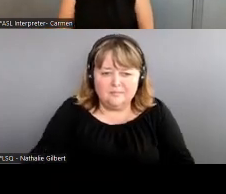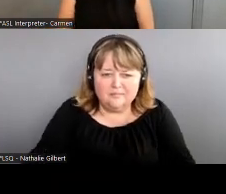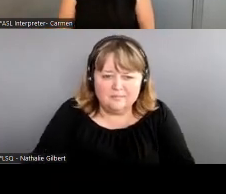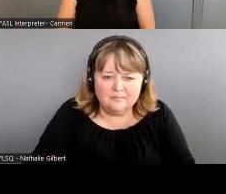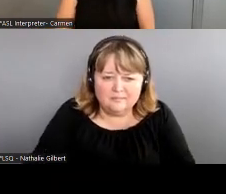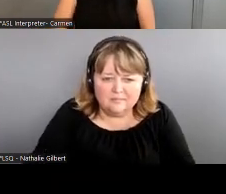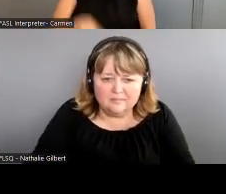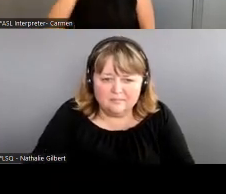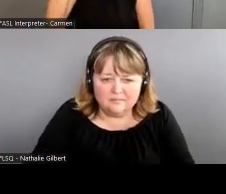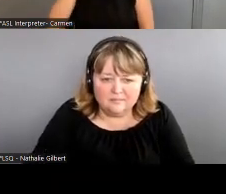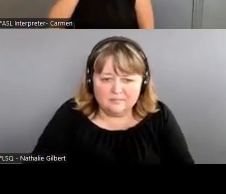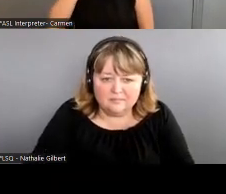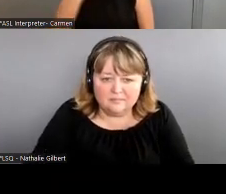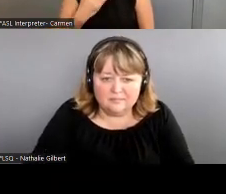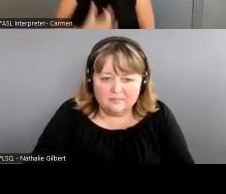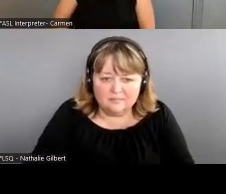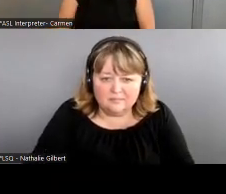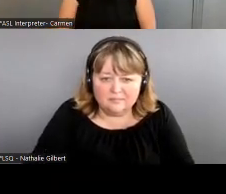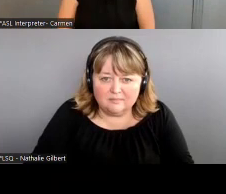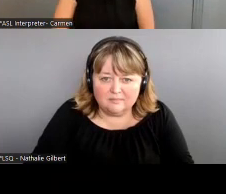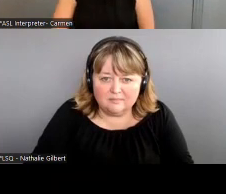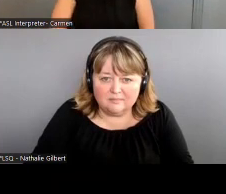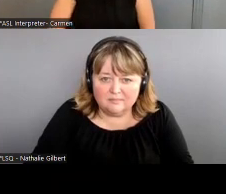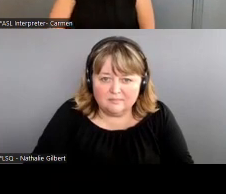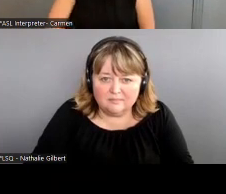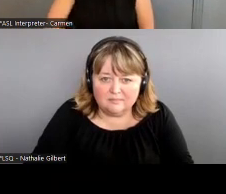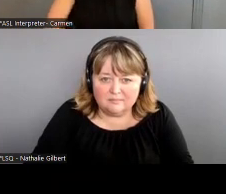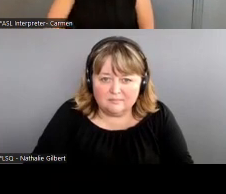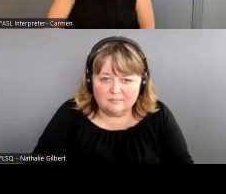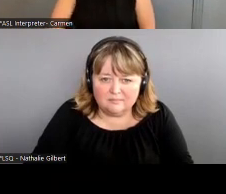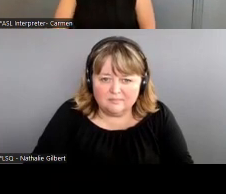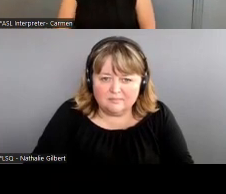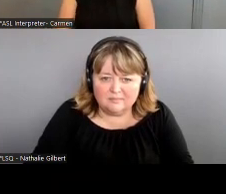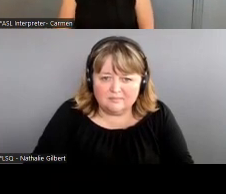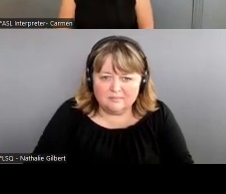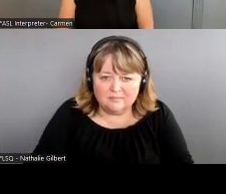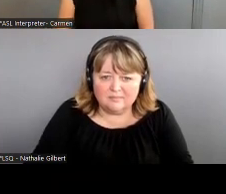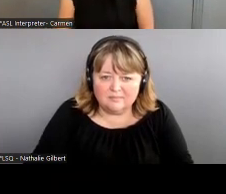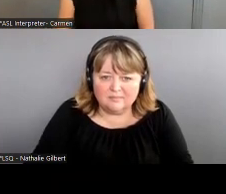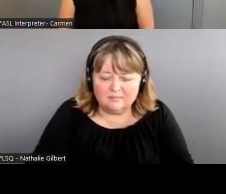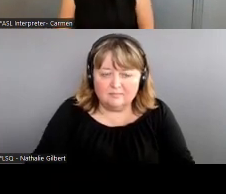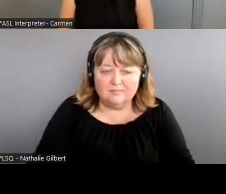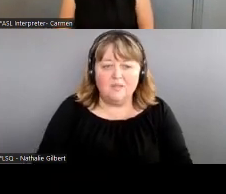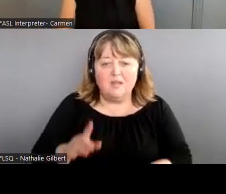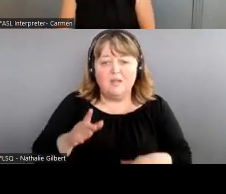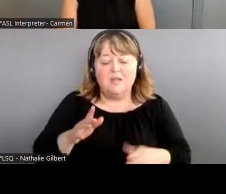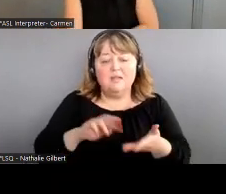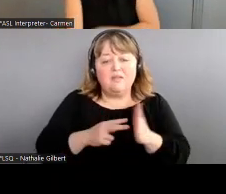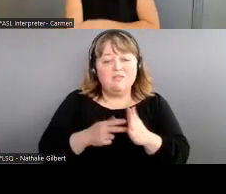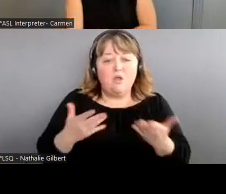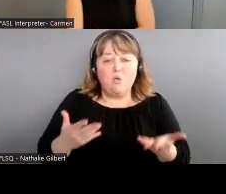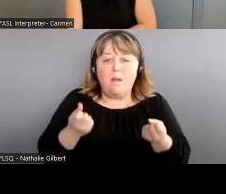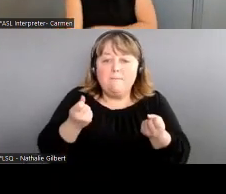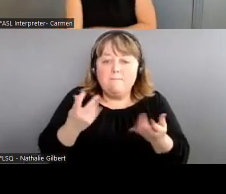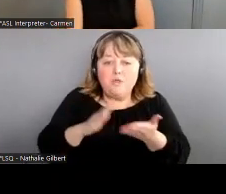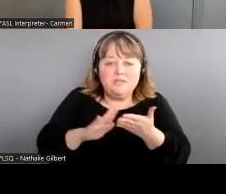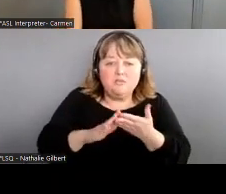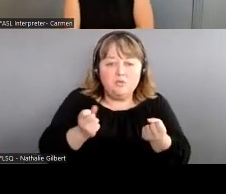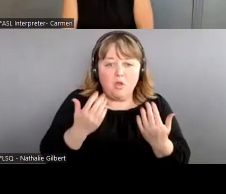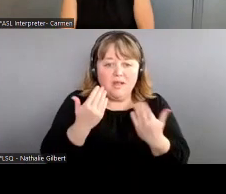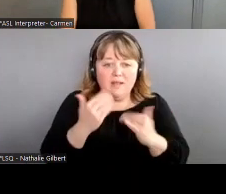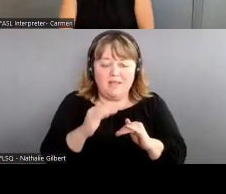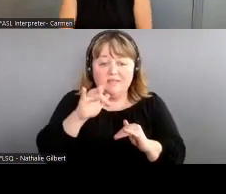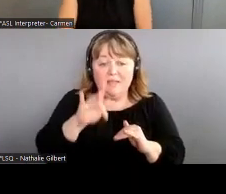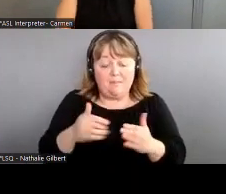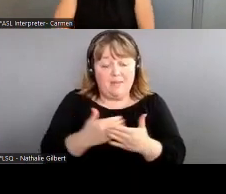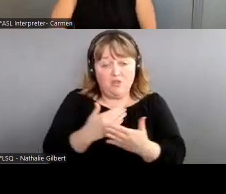limites. Pour nous, qu'est-ce que pas d'excuses, pas de limites? Ça veut dire, c'est on croit que dans la vie, tout est possible. C'est le minute qu'on crée une excuse et on